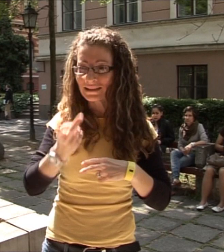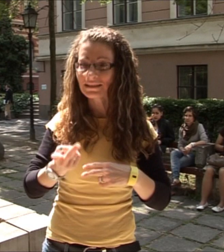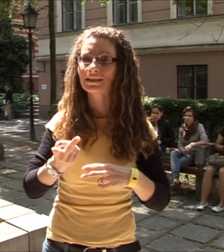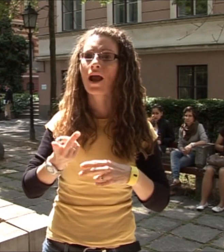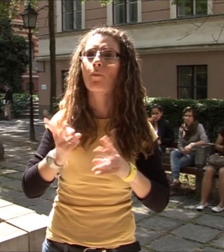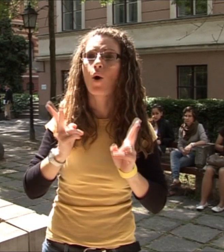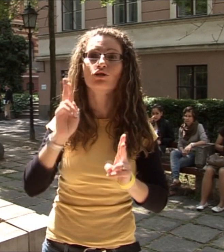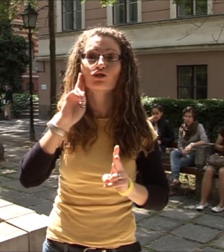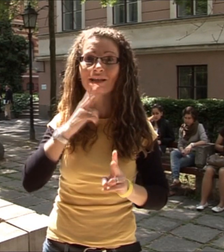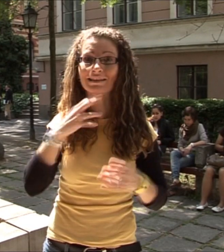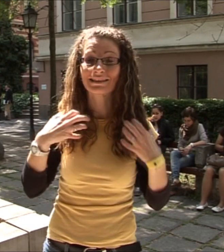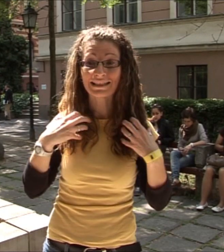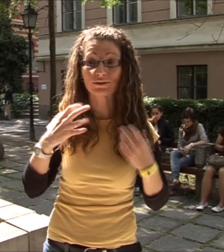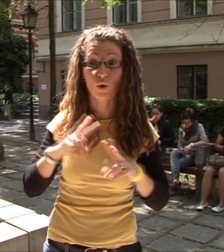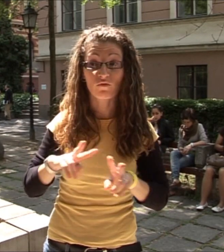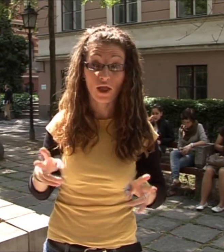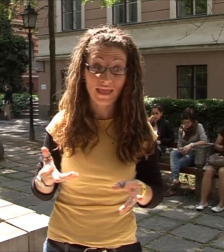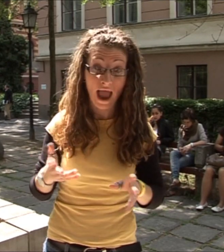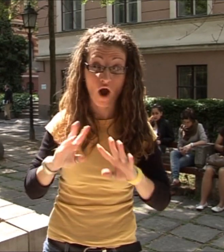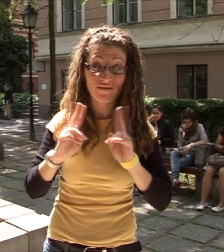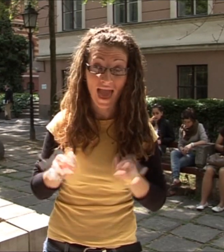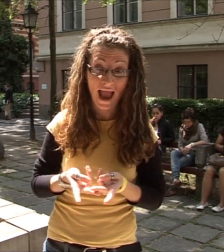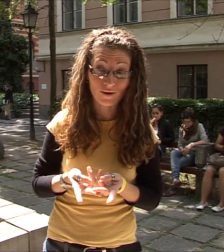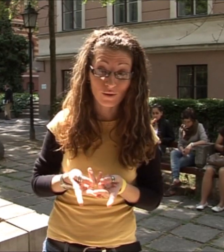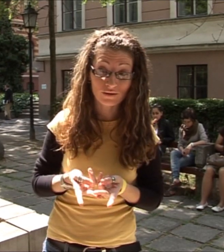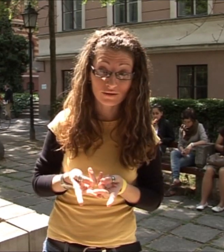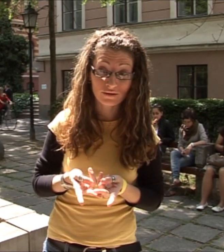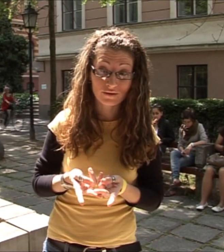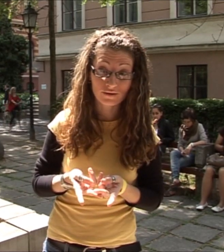utánna aki megny az